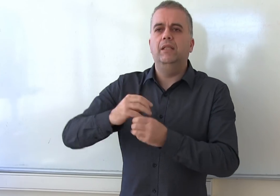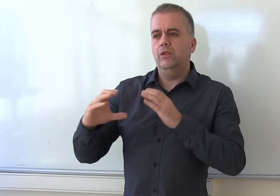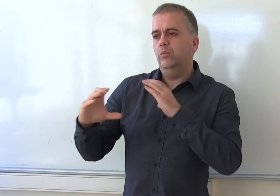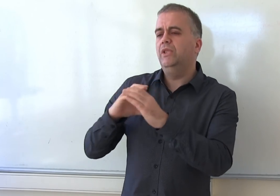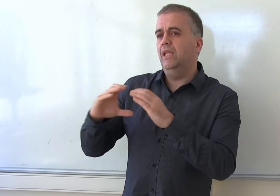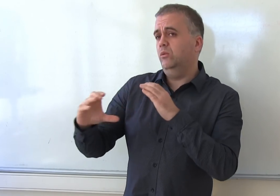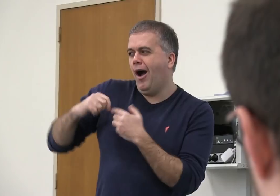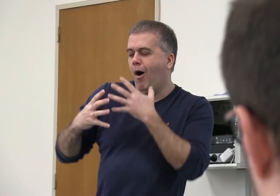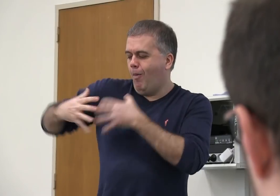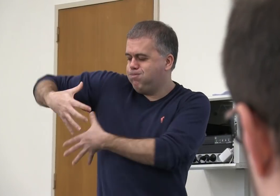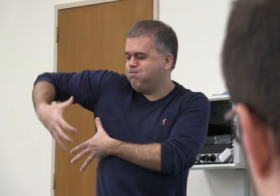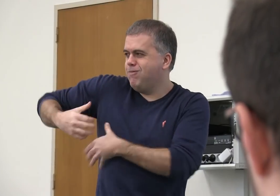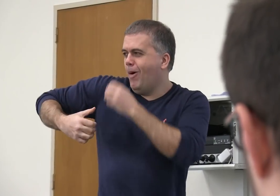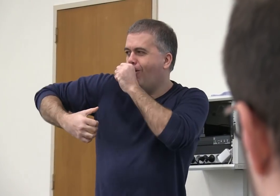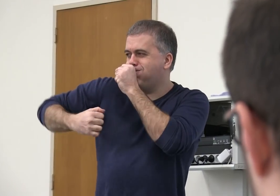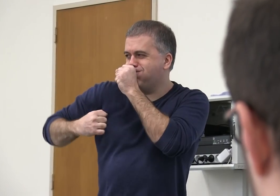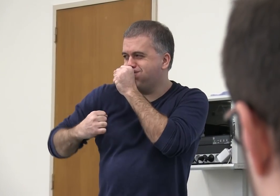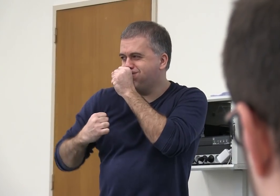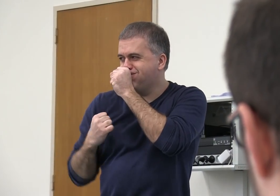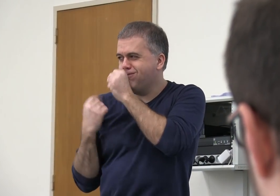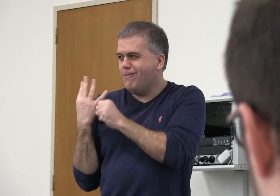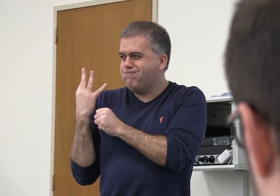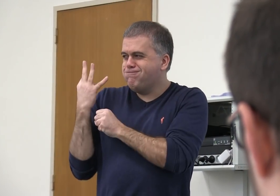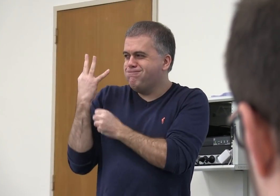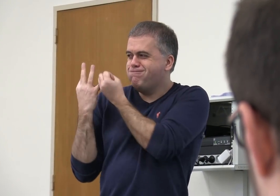Finalement, c'est l'acquisition de tous ces éléments qui instaurent une vraie communication.